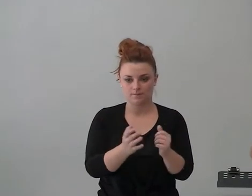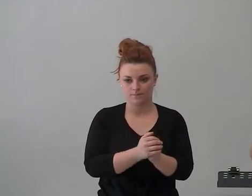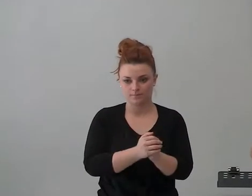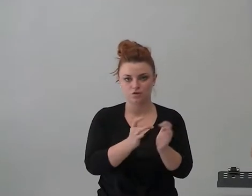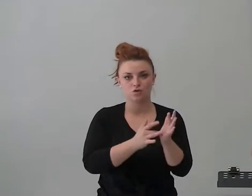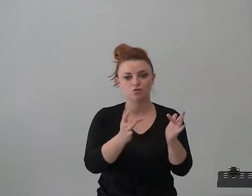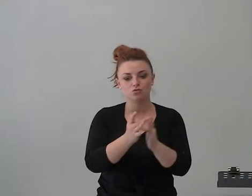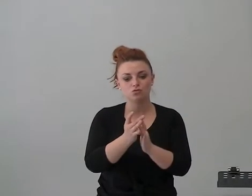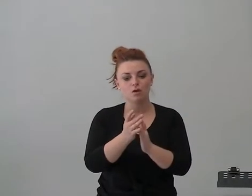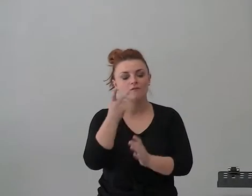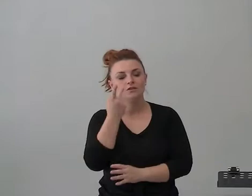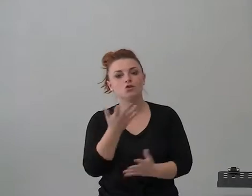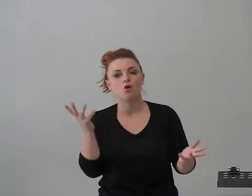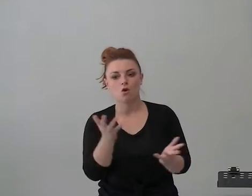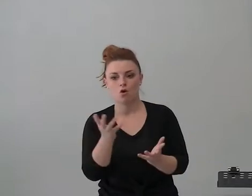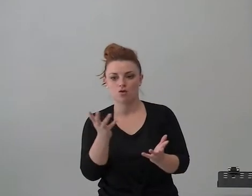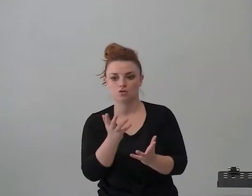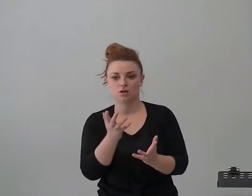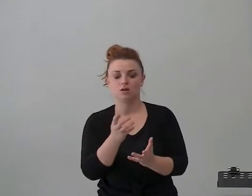crede in questo paese.